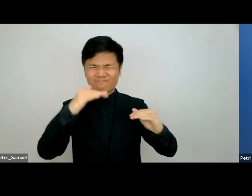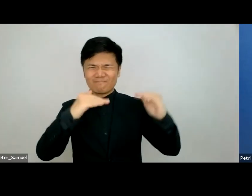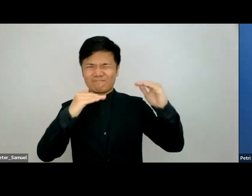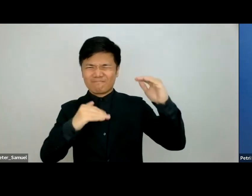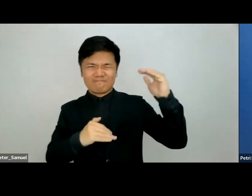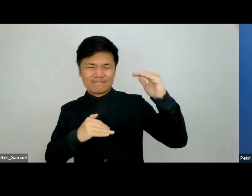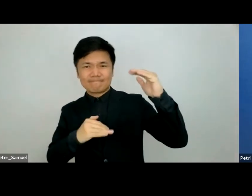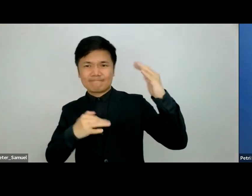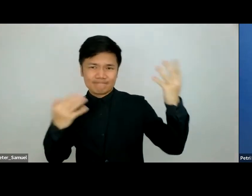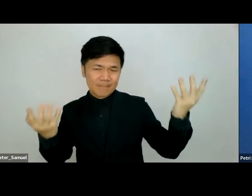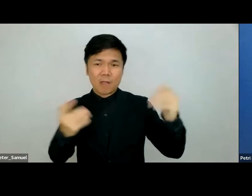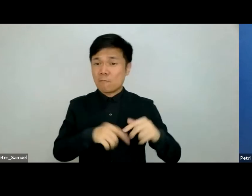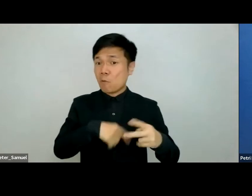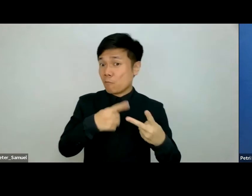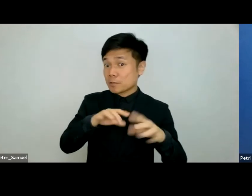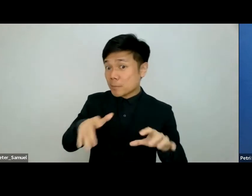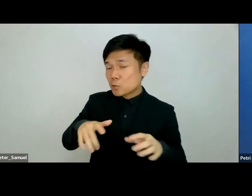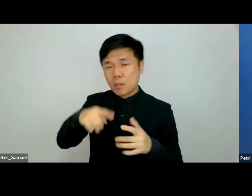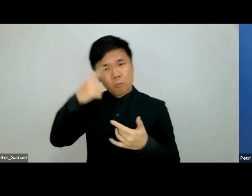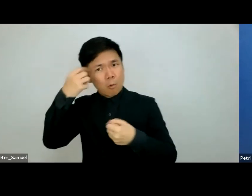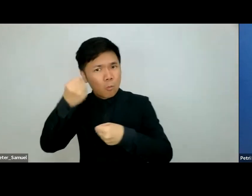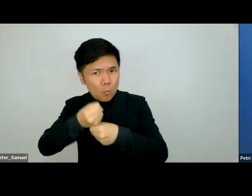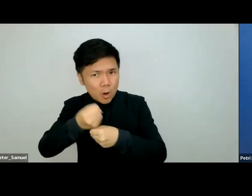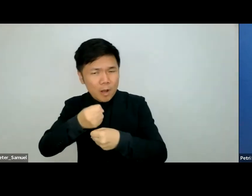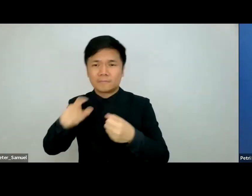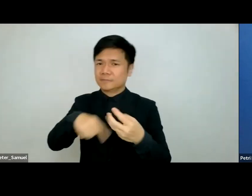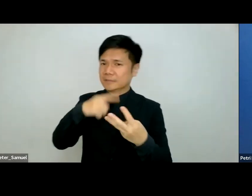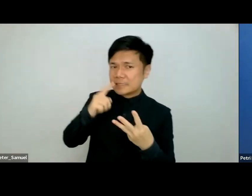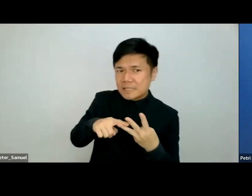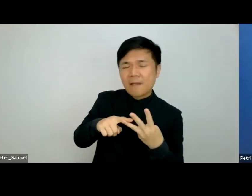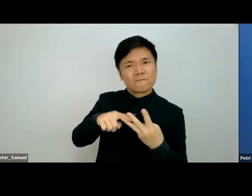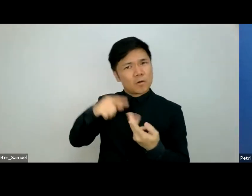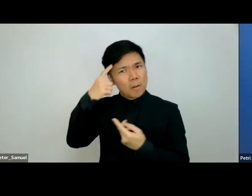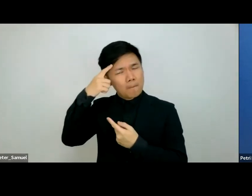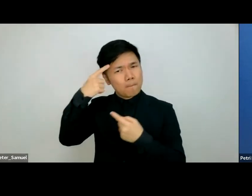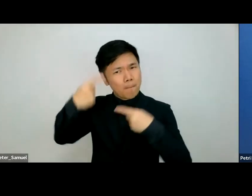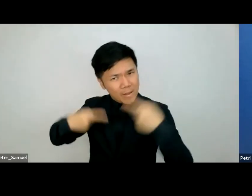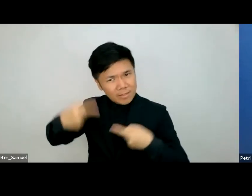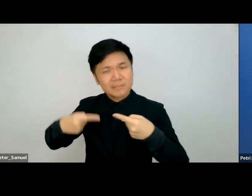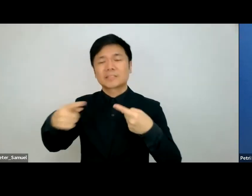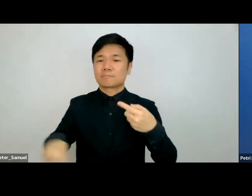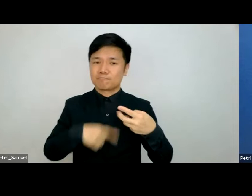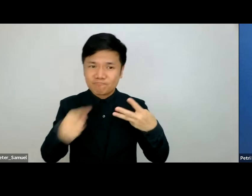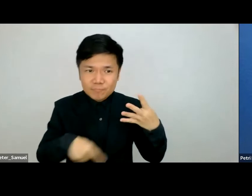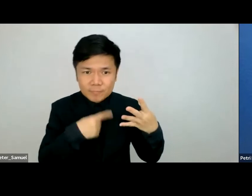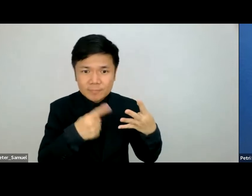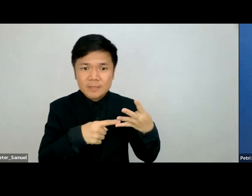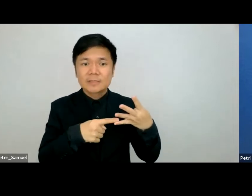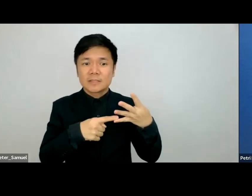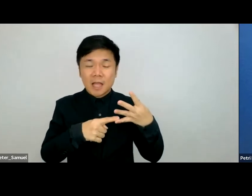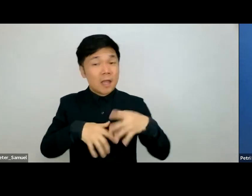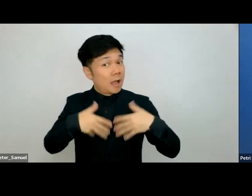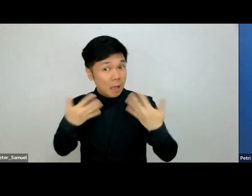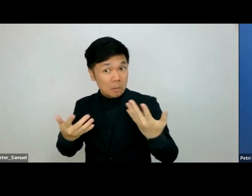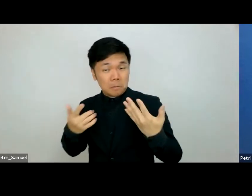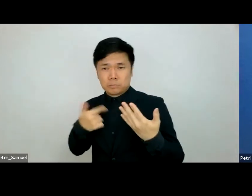à des risques et des fardeaux plus grands des impacts du changement climatique.